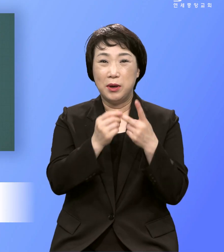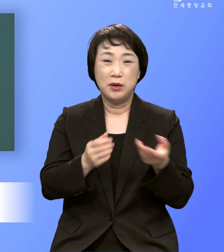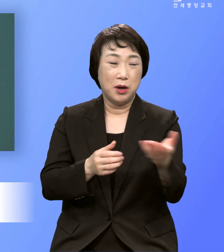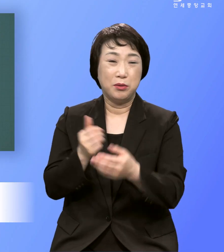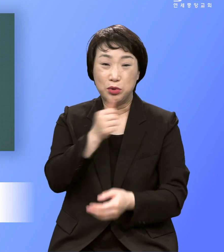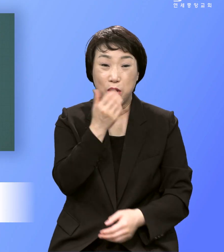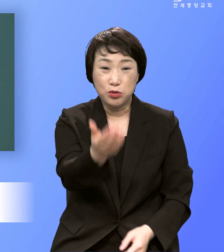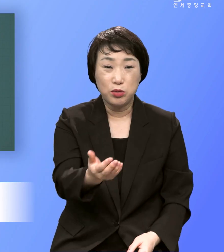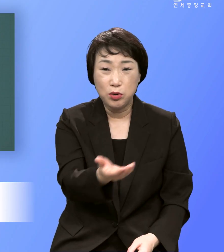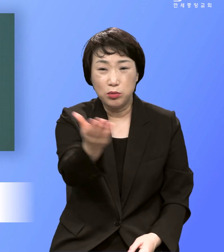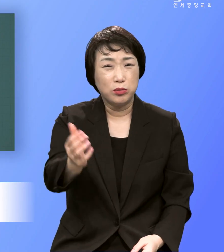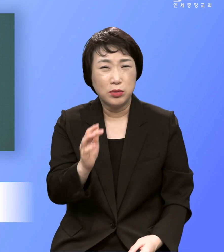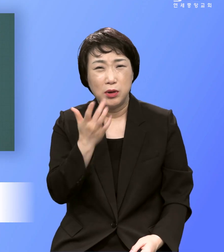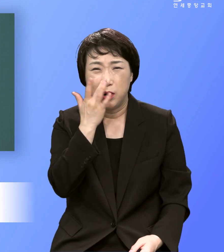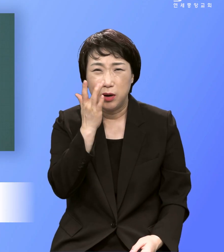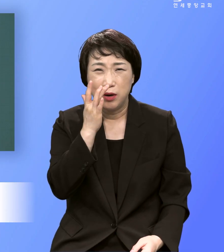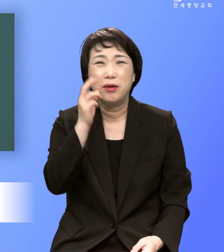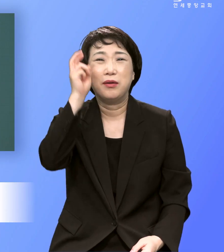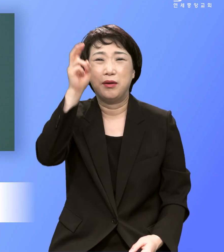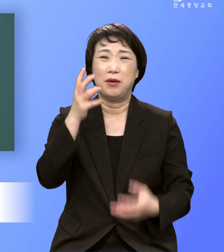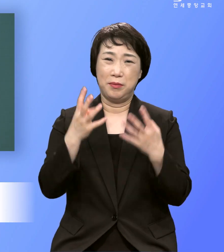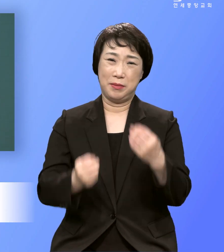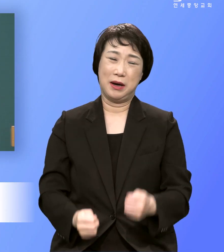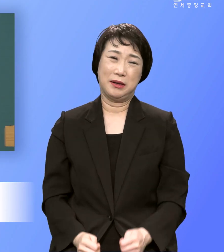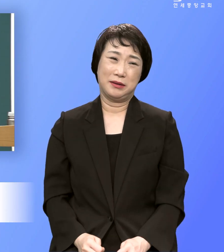부분이 많으니까.